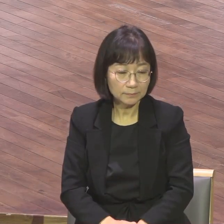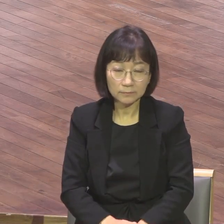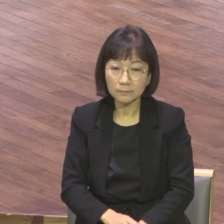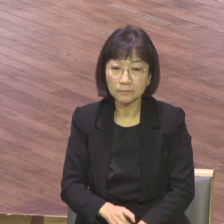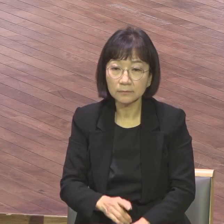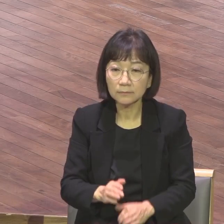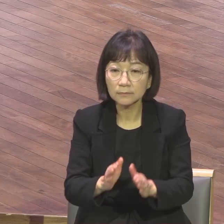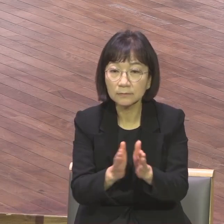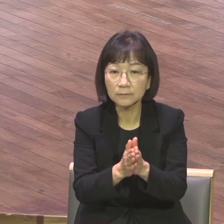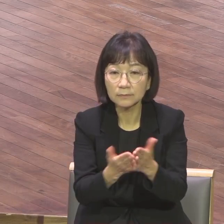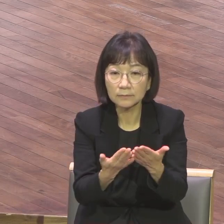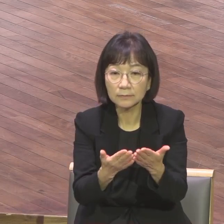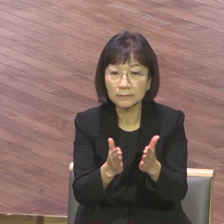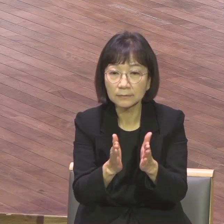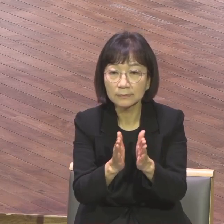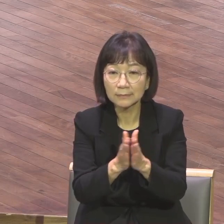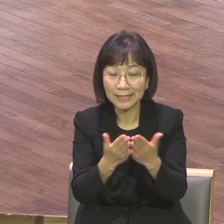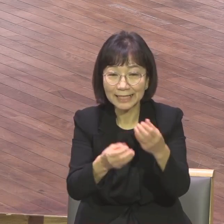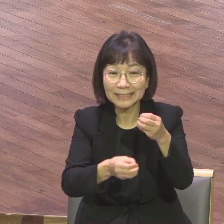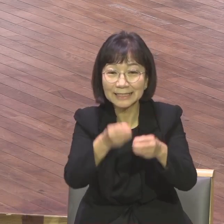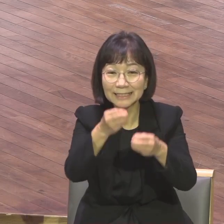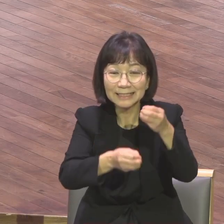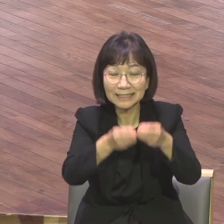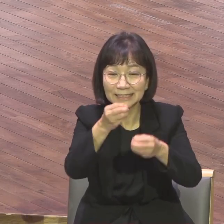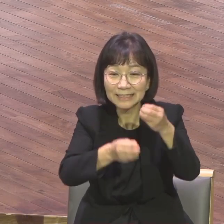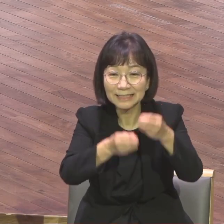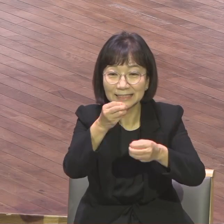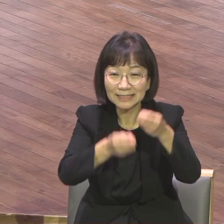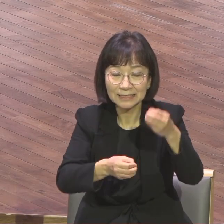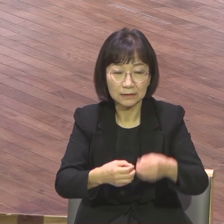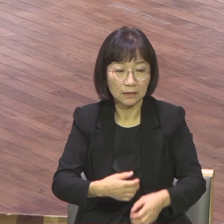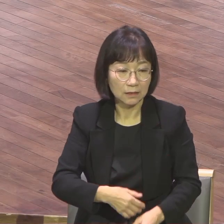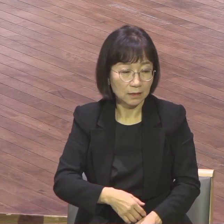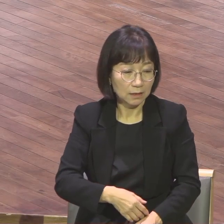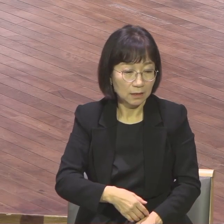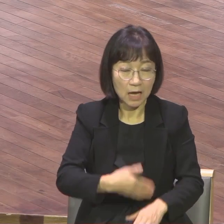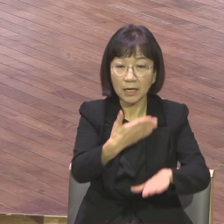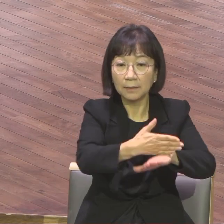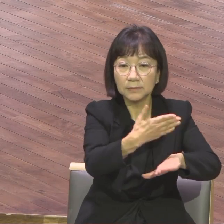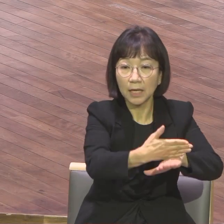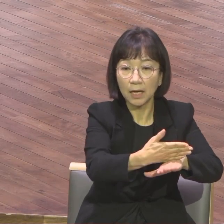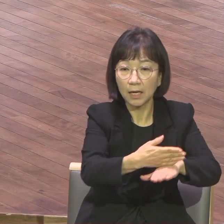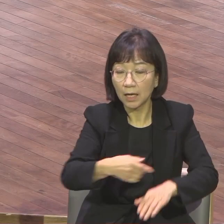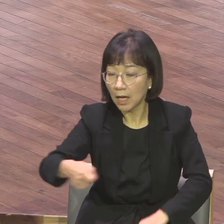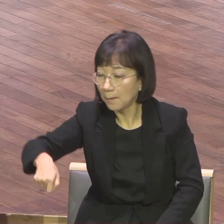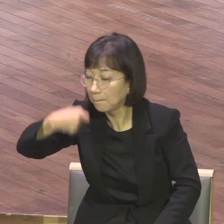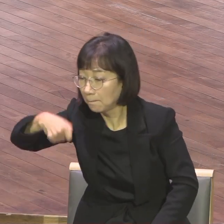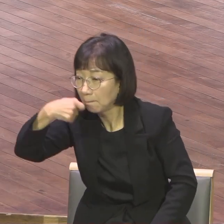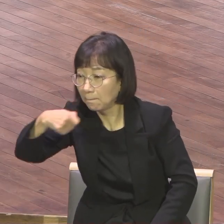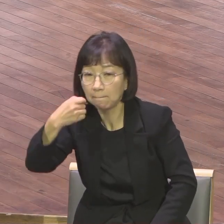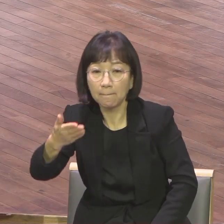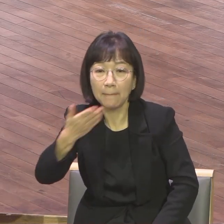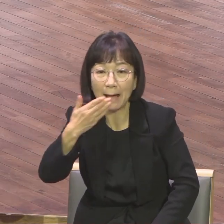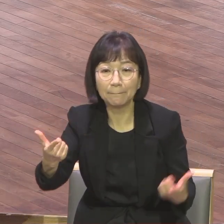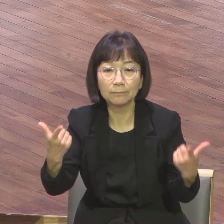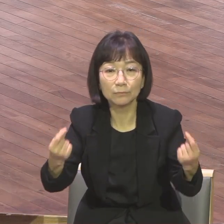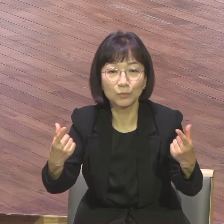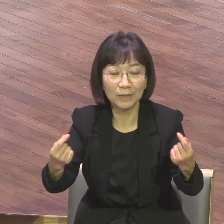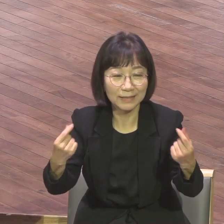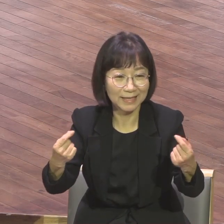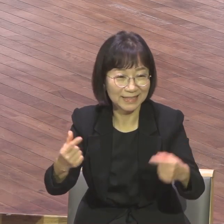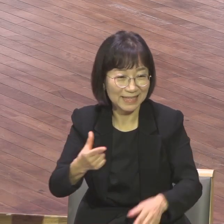감사는 밥이다라고 하는 제목의 시집이 있습니다. 미즈노 겐조라고 하는 일본 시인이 쓴